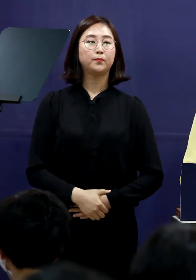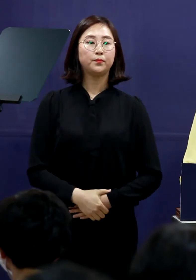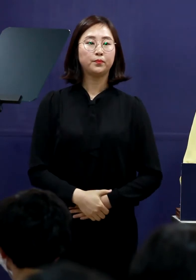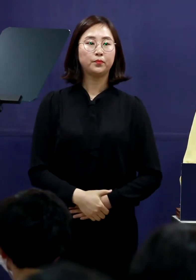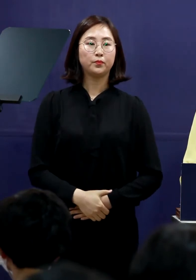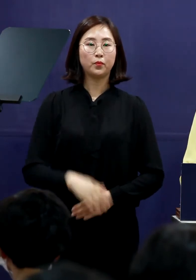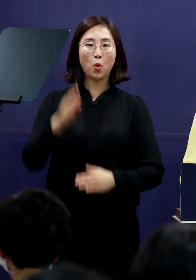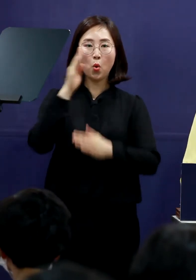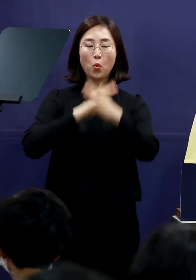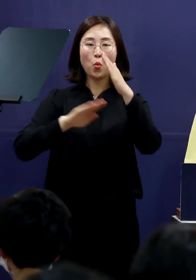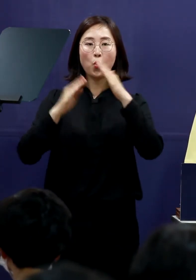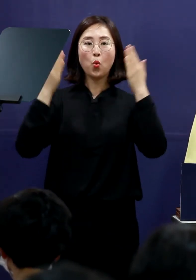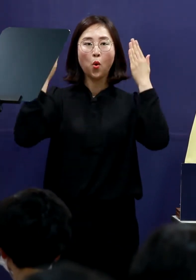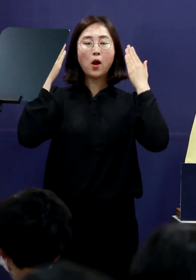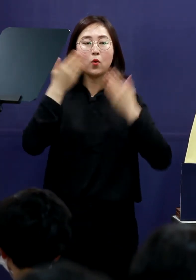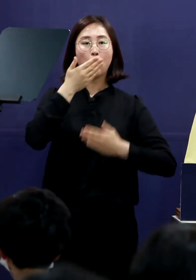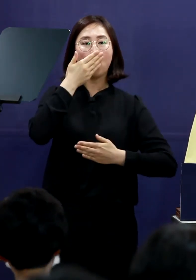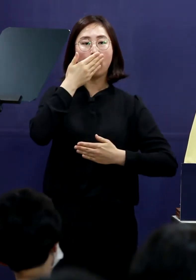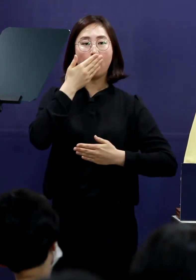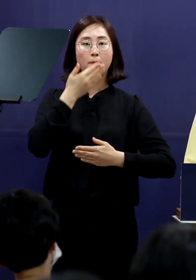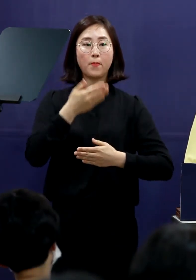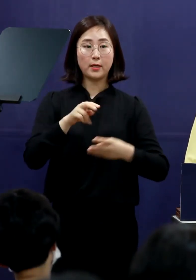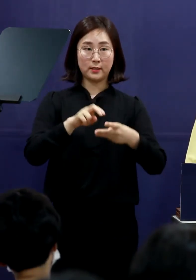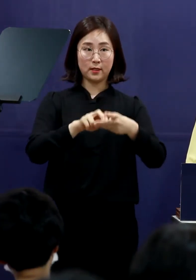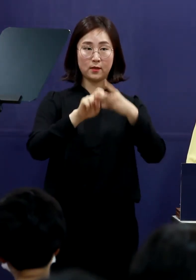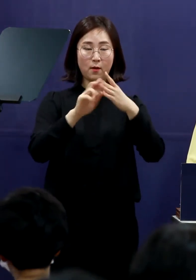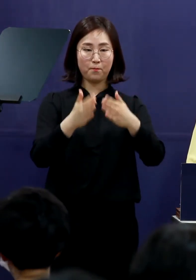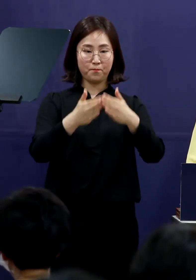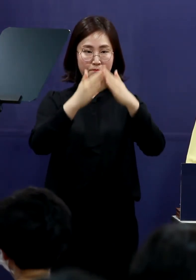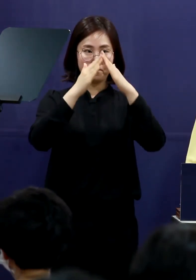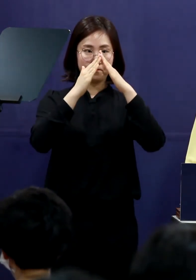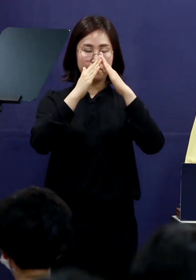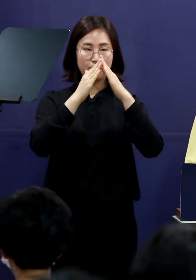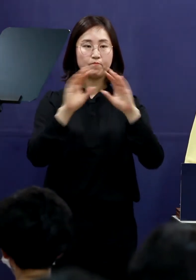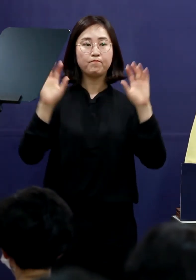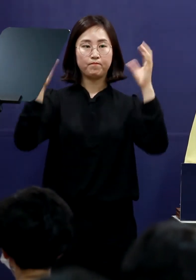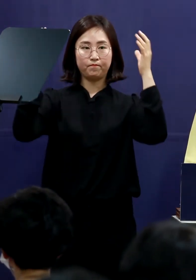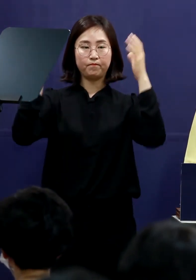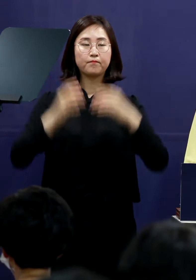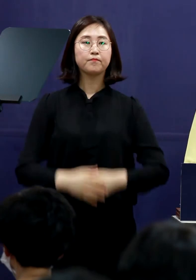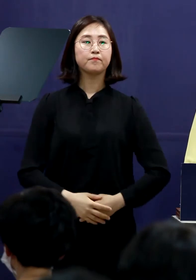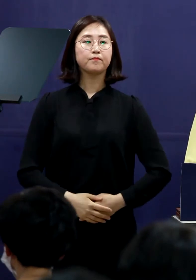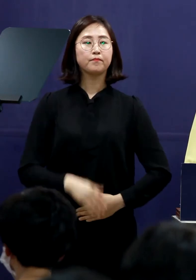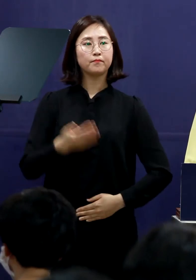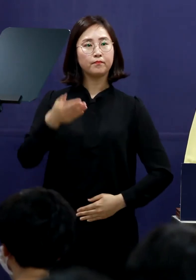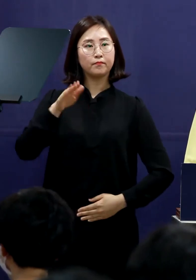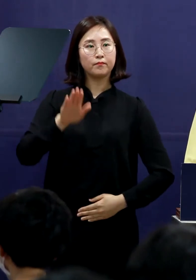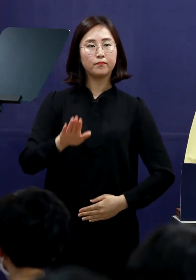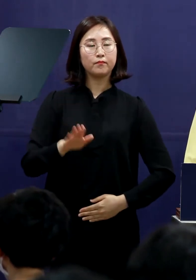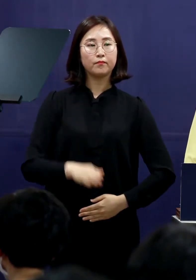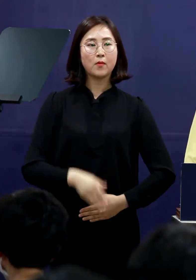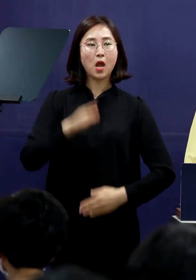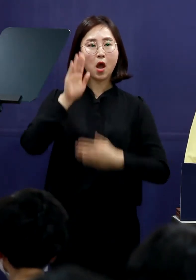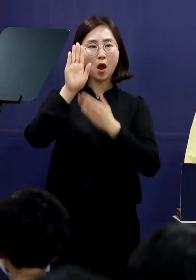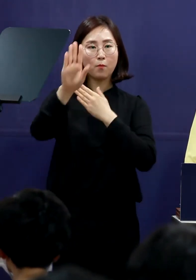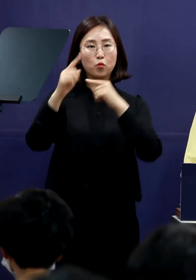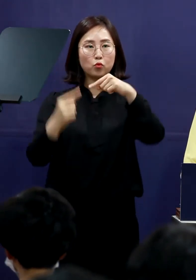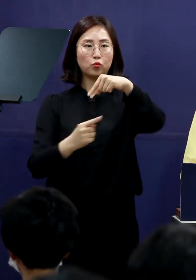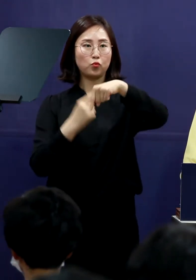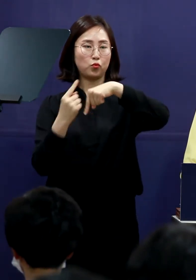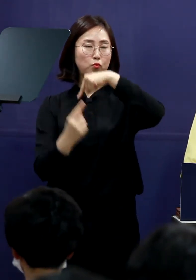공공급식센터가 이제 드디어 준공을 하는데 축하드리고요. 근데 이게 지금 앞으로